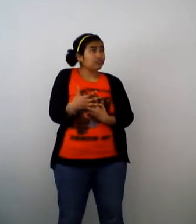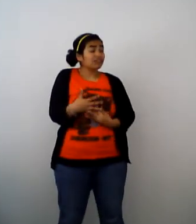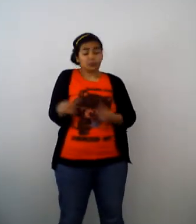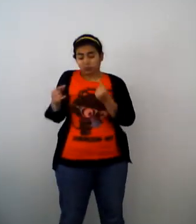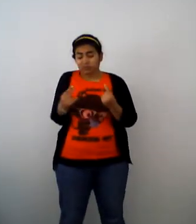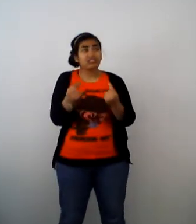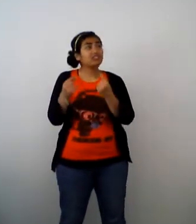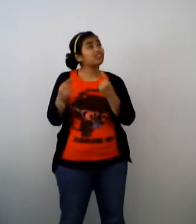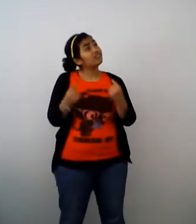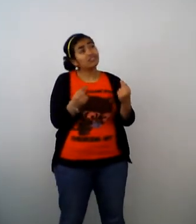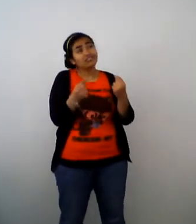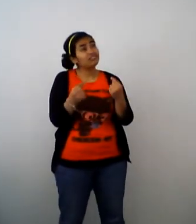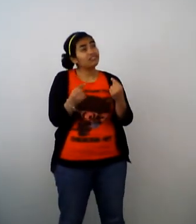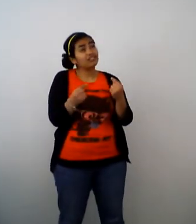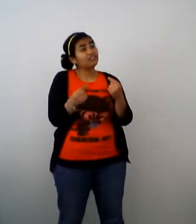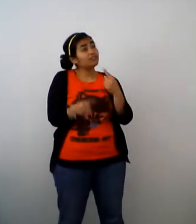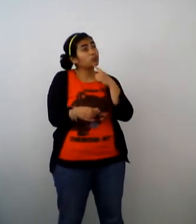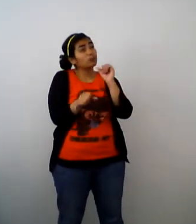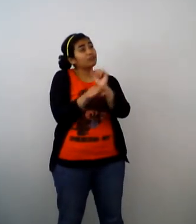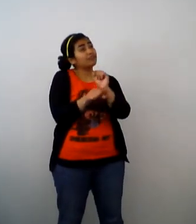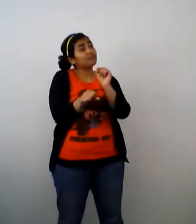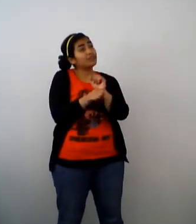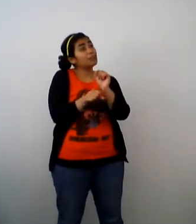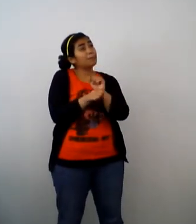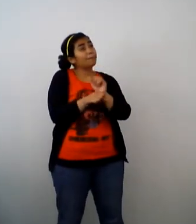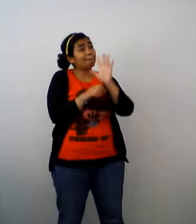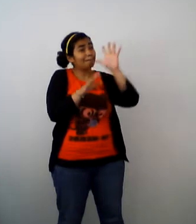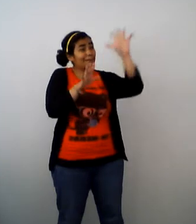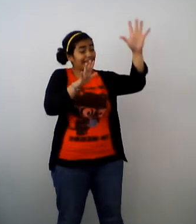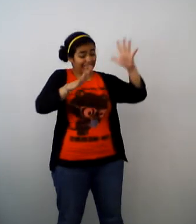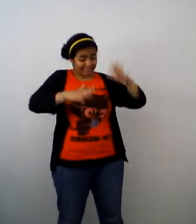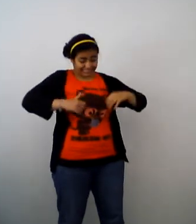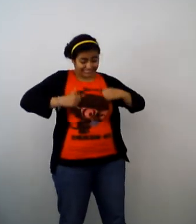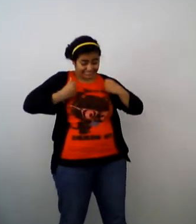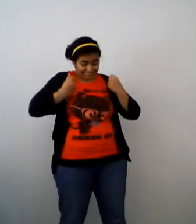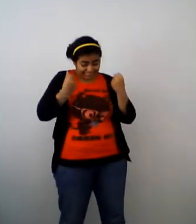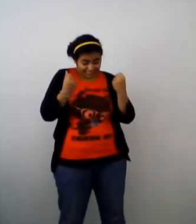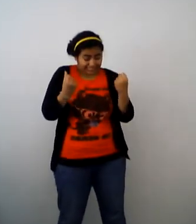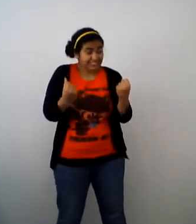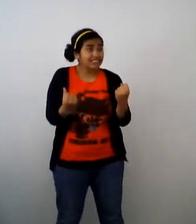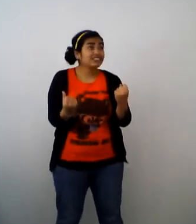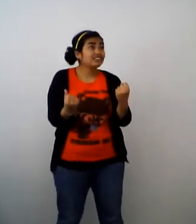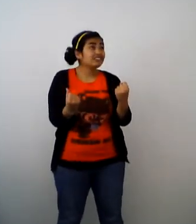vivir. Eres mi todo, Señor, mi fortaleza eres tú. Eres mi todo.